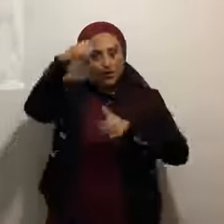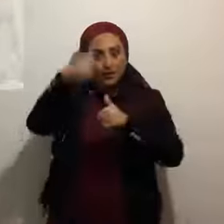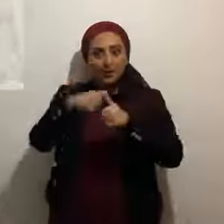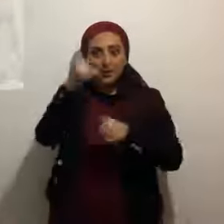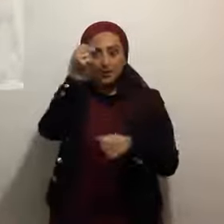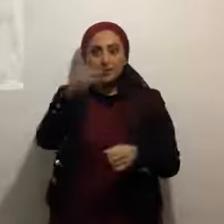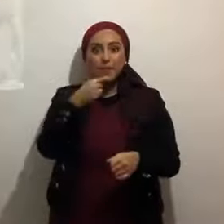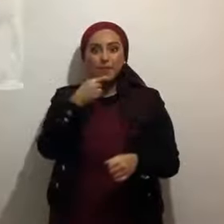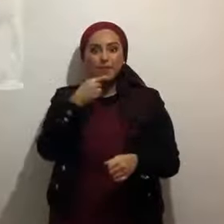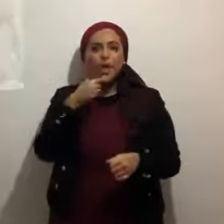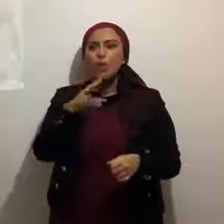las aguas? Sino para beber, ¿verdad?